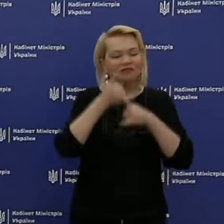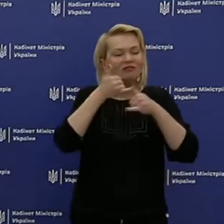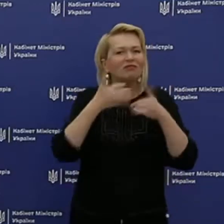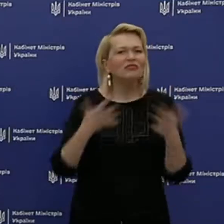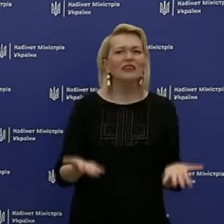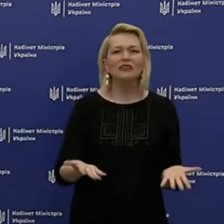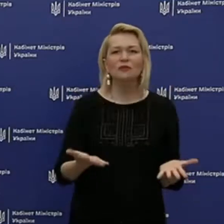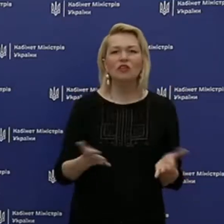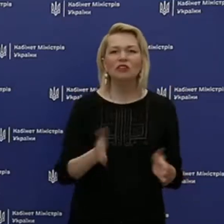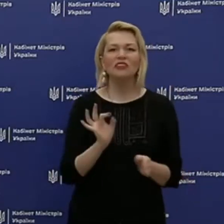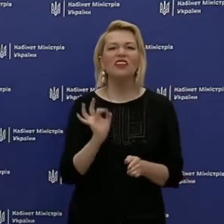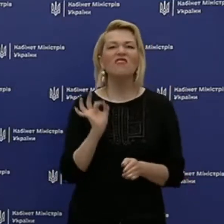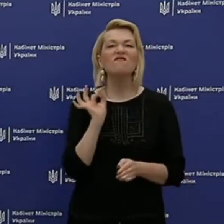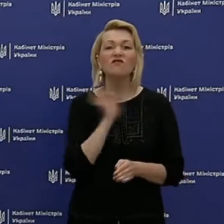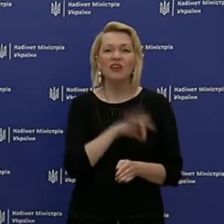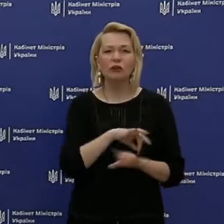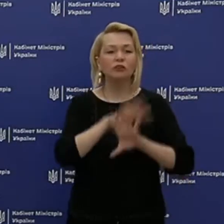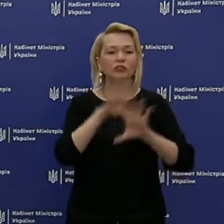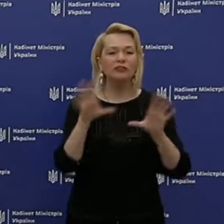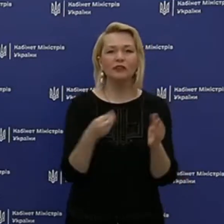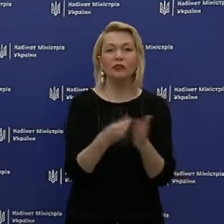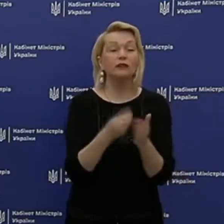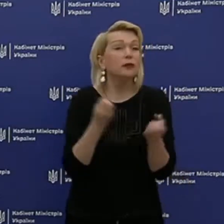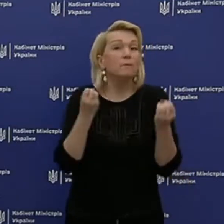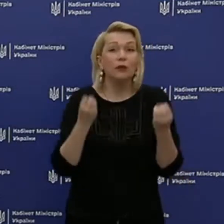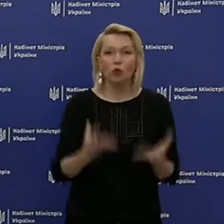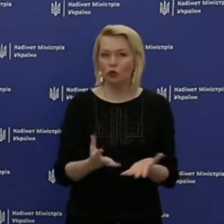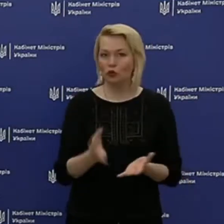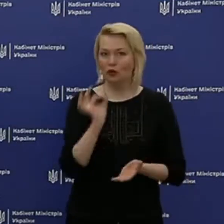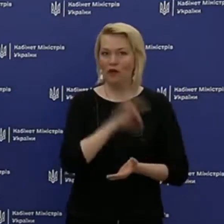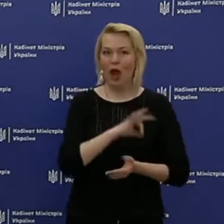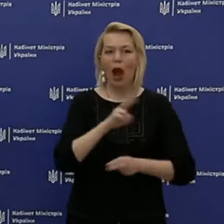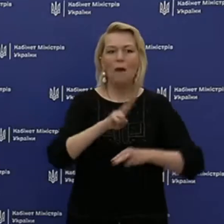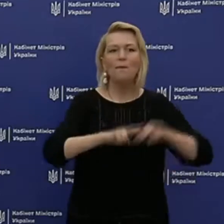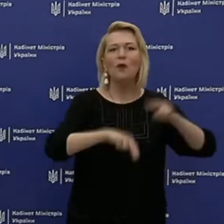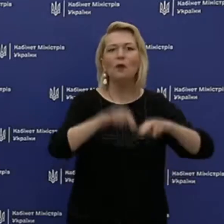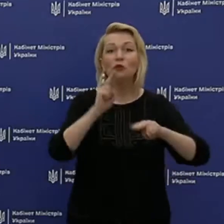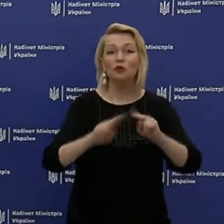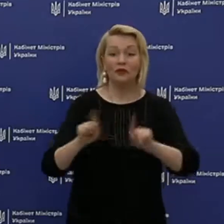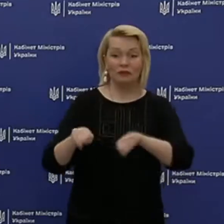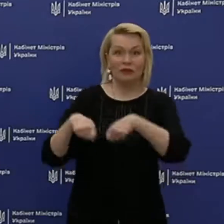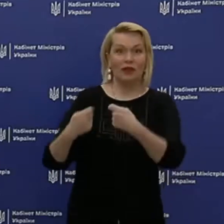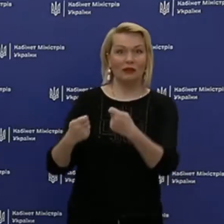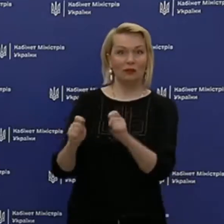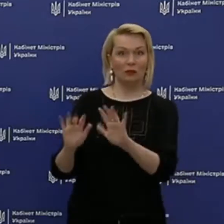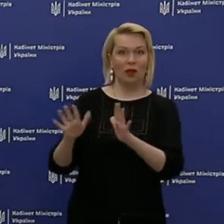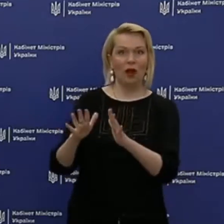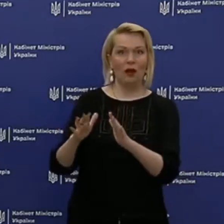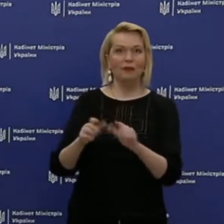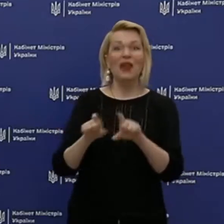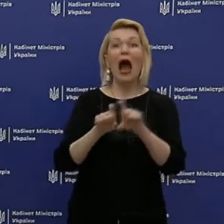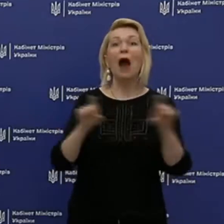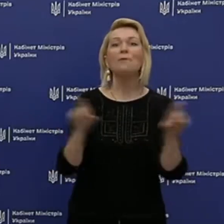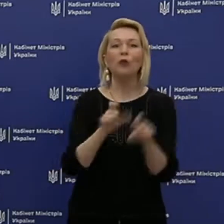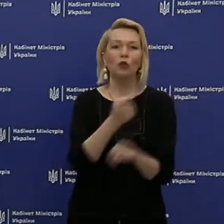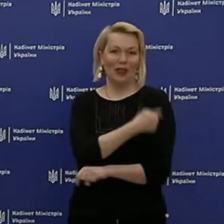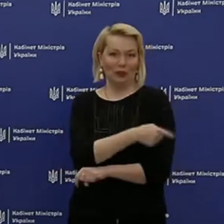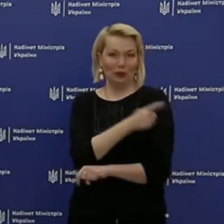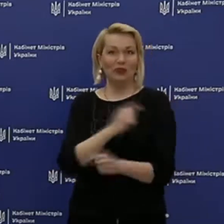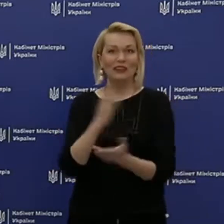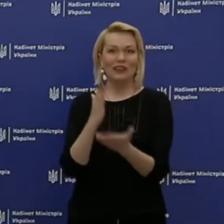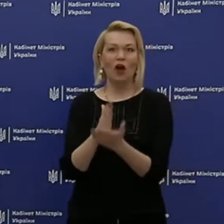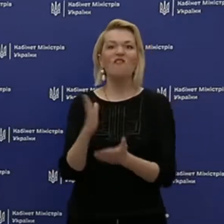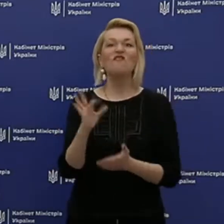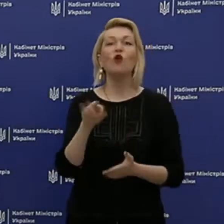змоглися використати всі ці кошти, не просто використати, а побудувати в даному випадку амбулаторії, які знаходяться